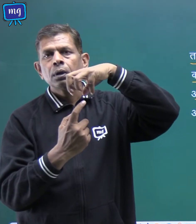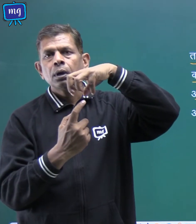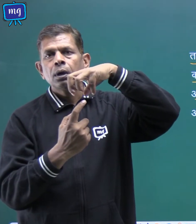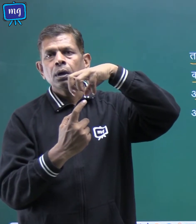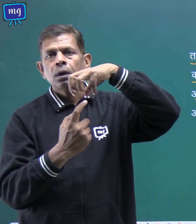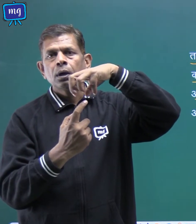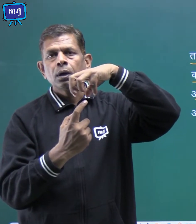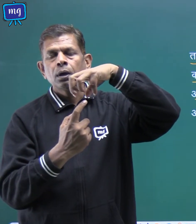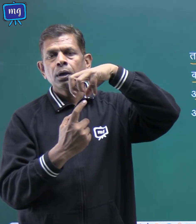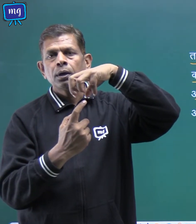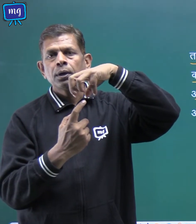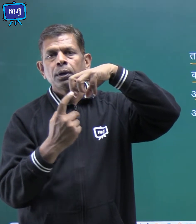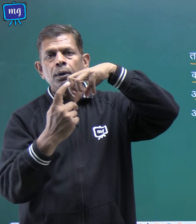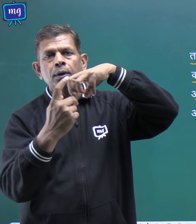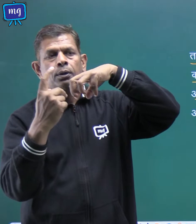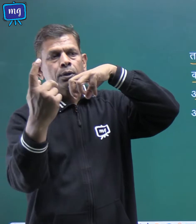पश्चिम से पूर्व की ओर